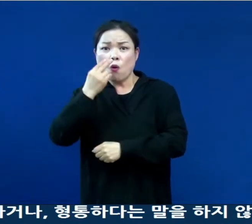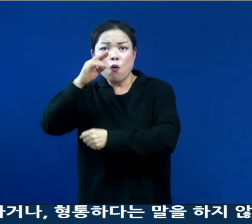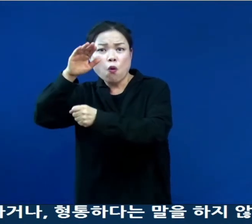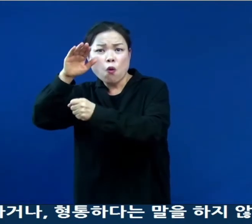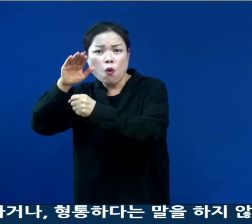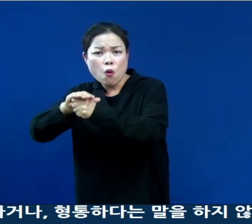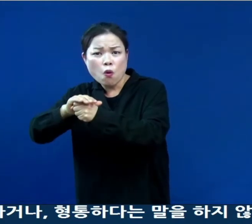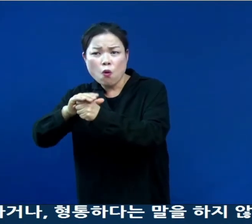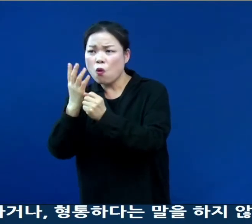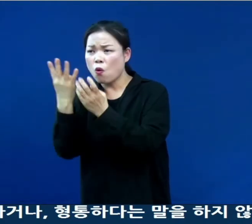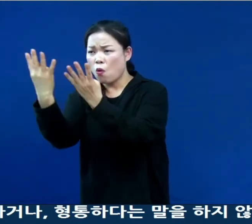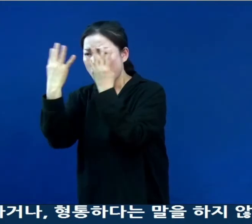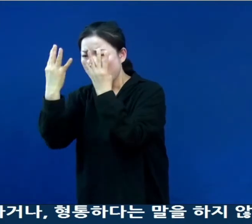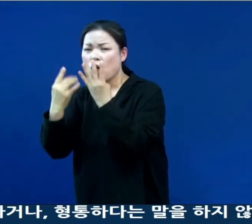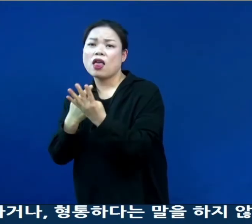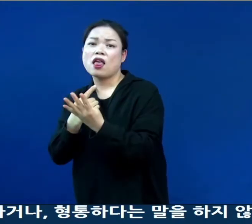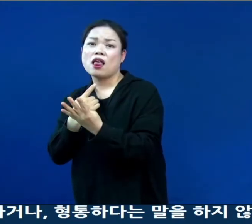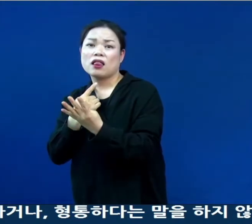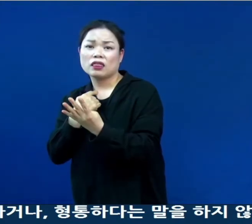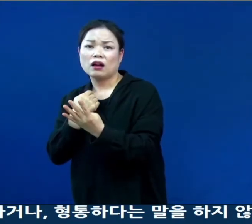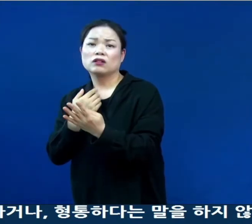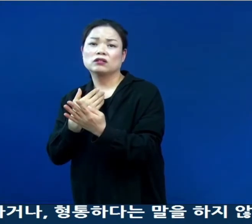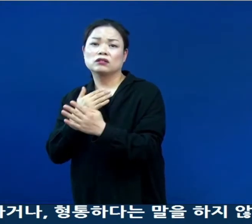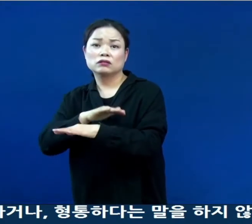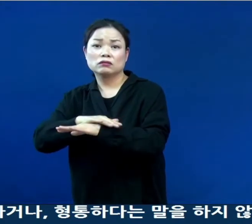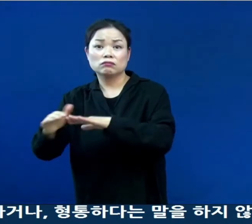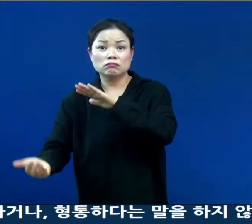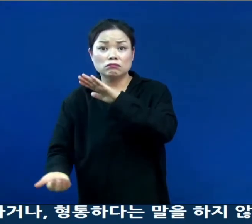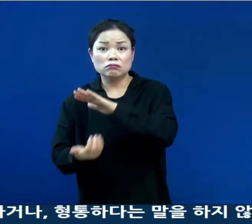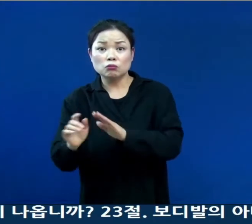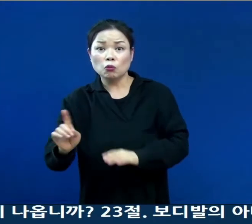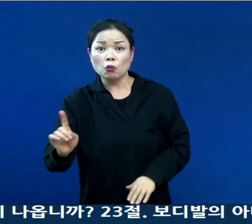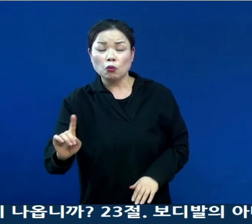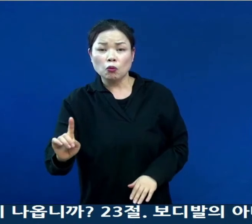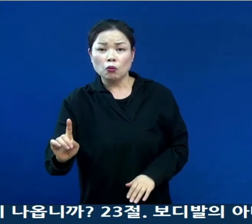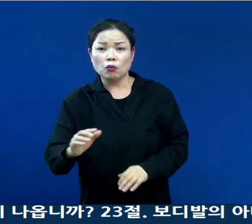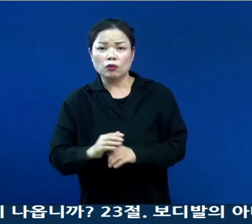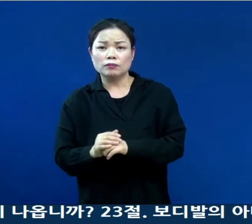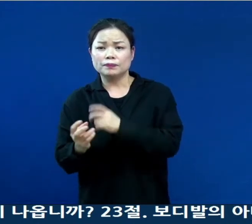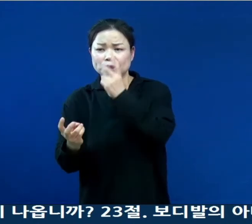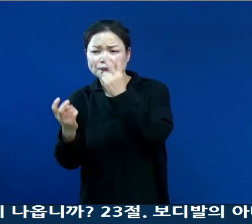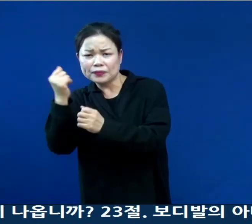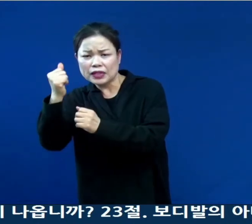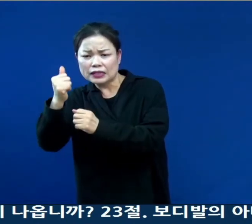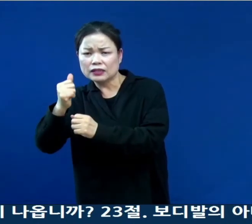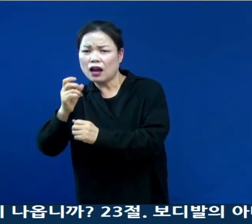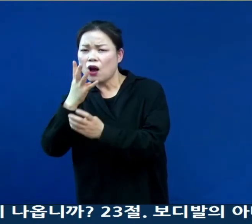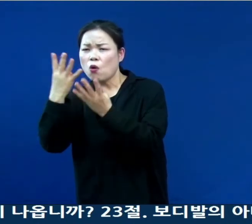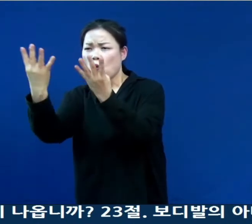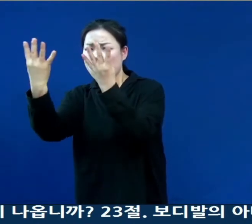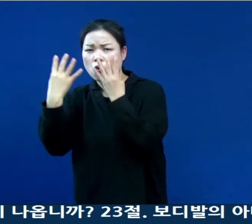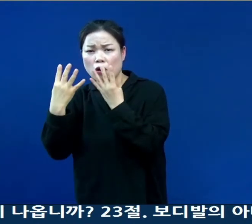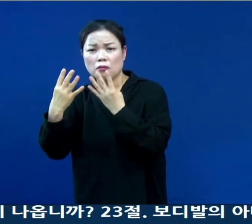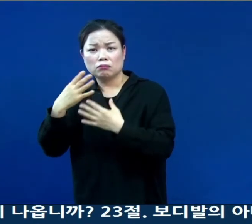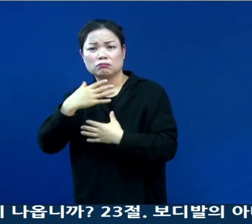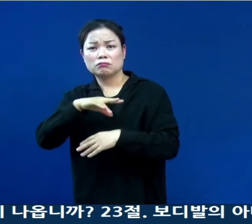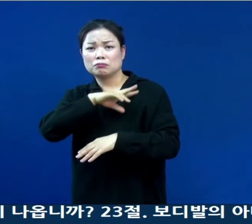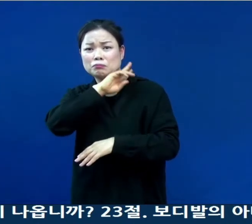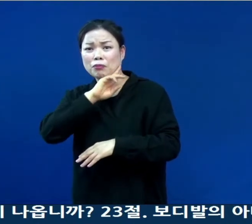억울하게 옥에 갇혀있던 그가 경험한 형통은 무엇입니까? 간수장에게 인정받고 옥살이를 편하게 하는